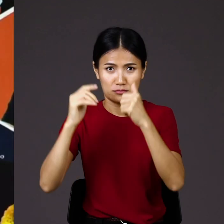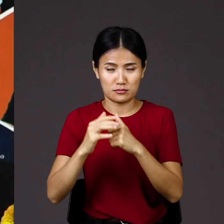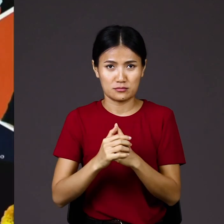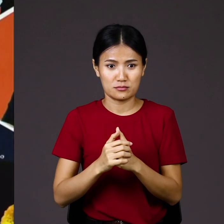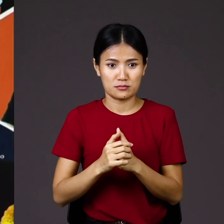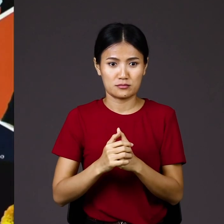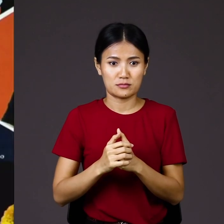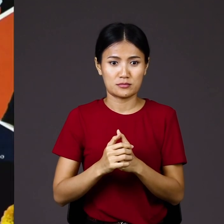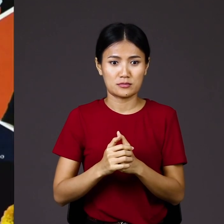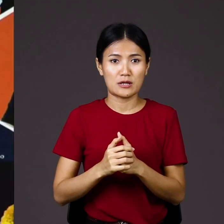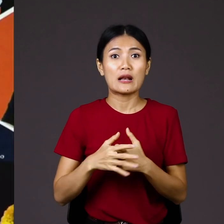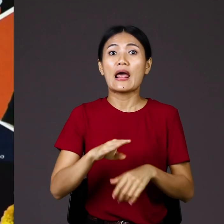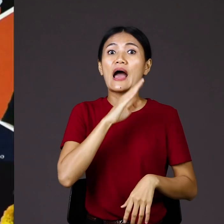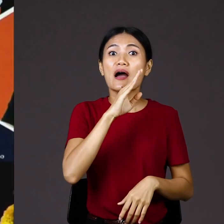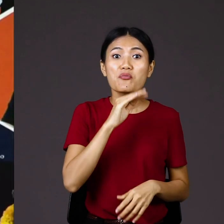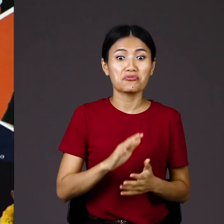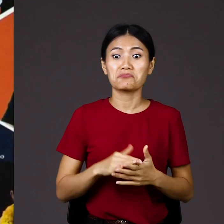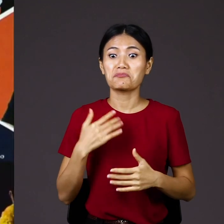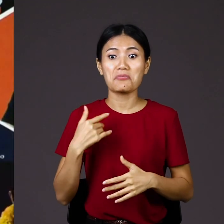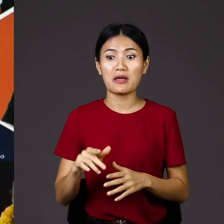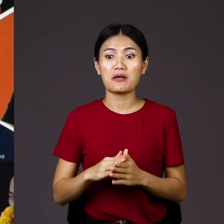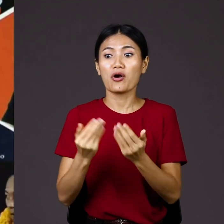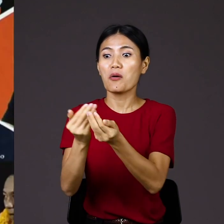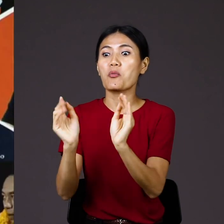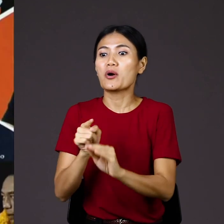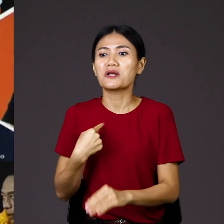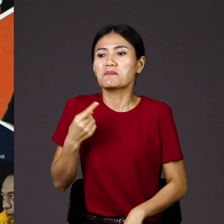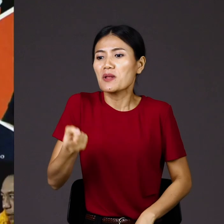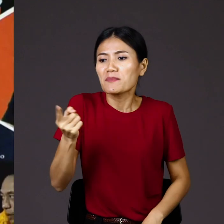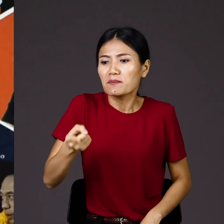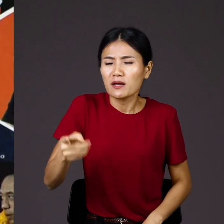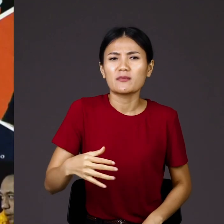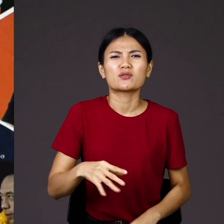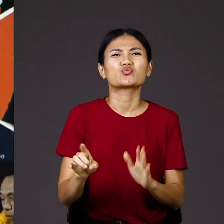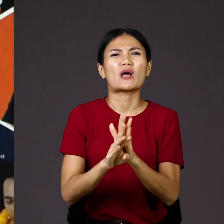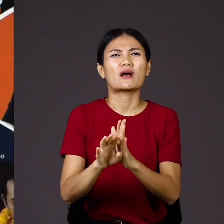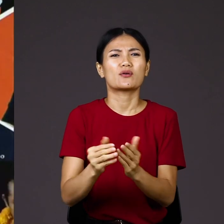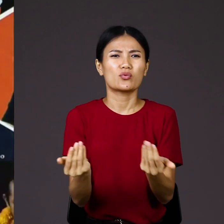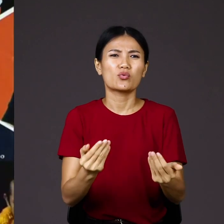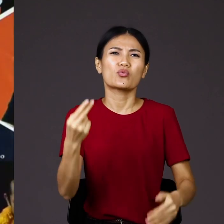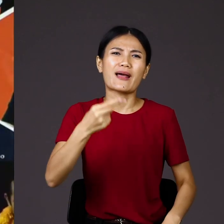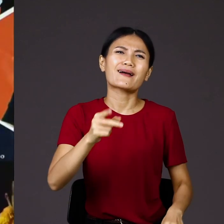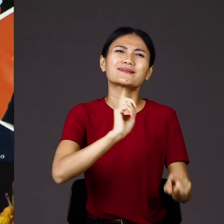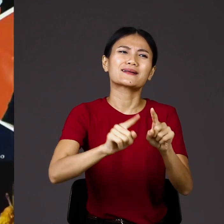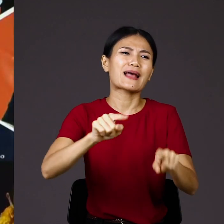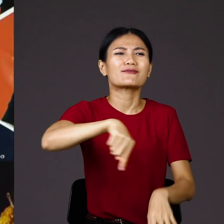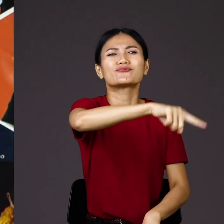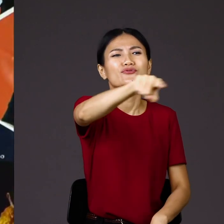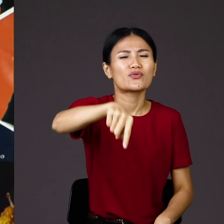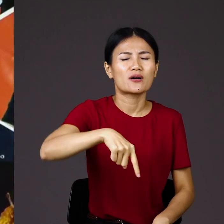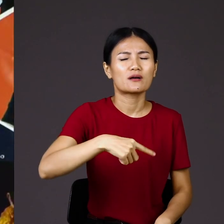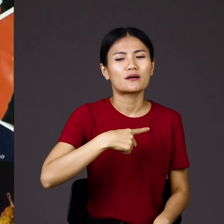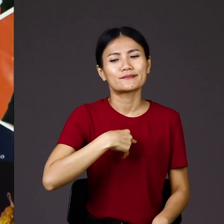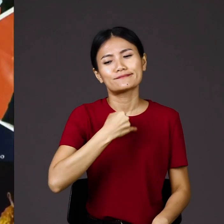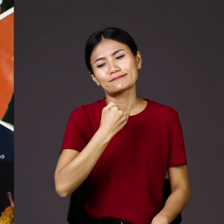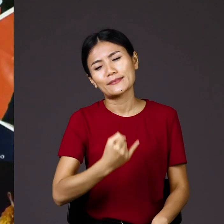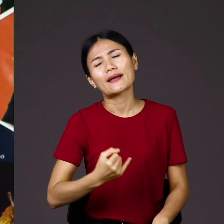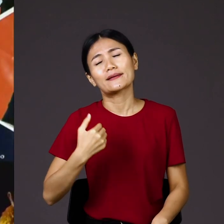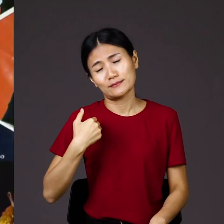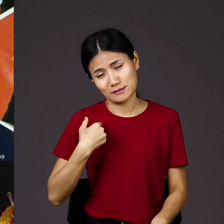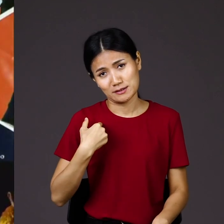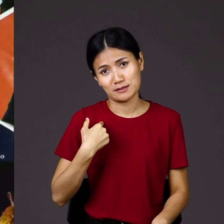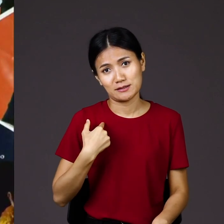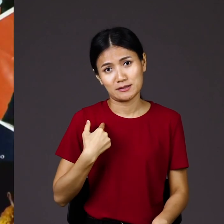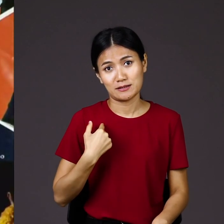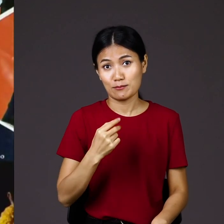ลแบบนั้นมันยังทำงานได้อีกลูกหลานของเราก็จะสิ้นหวังผมนั่งยืนปราศรัยอยู่ที่นี่เหลือบตาไปม